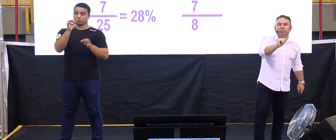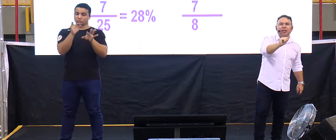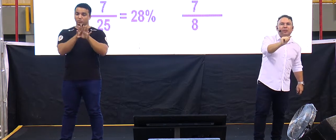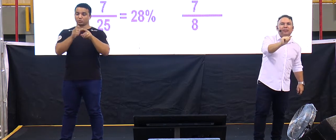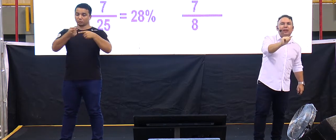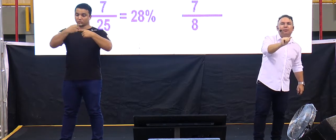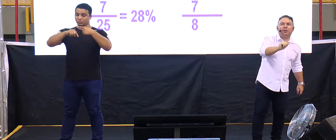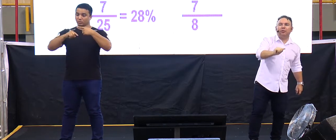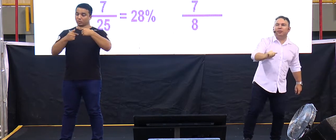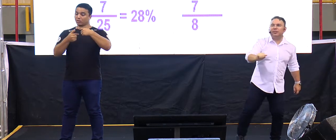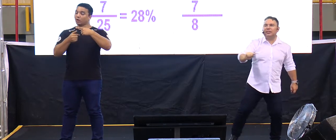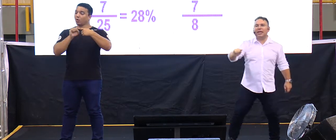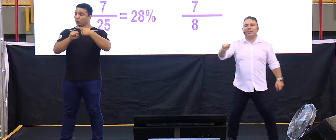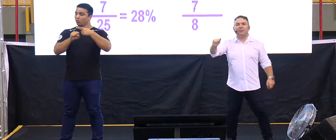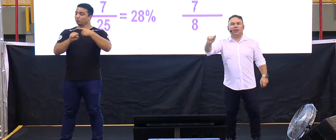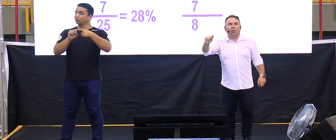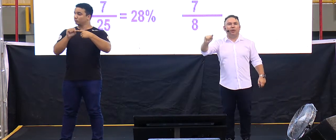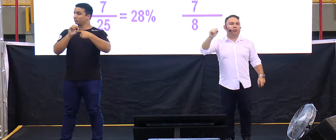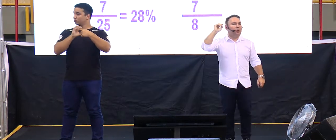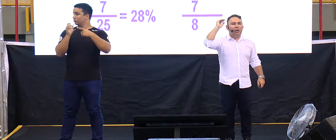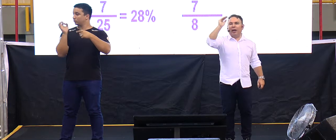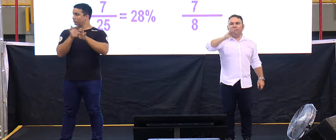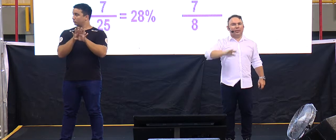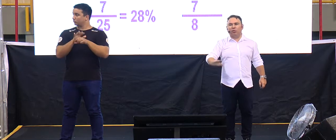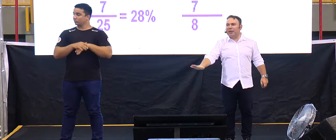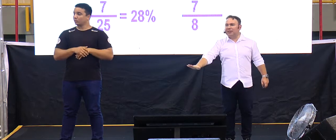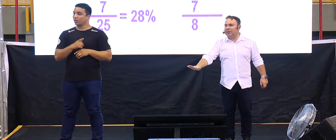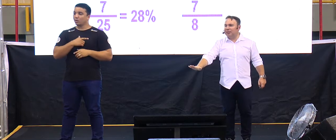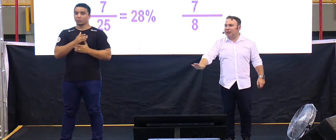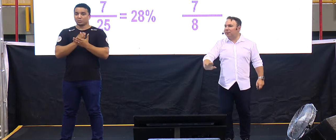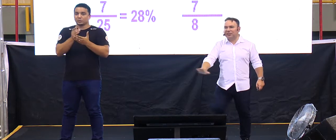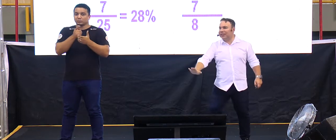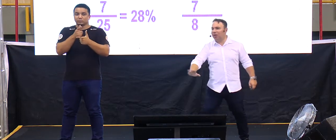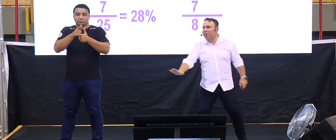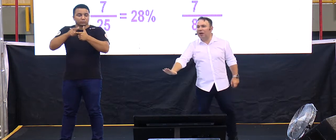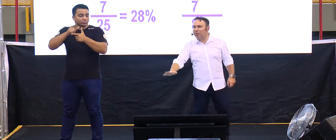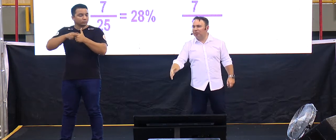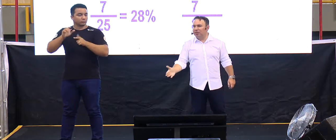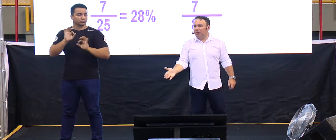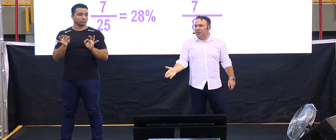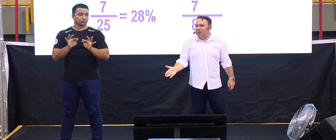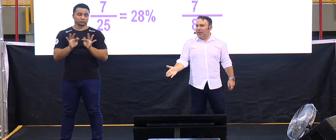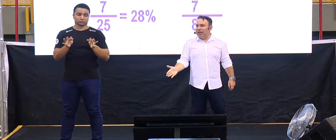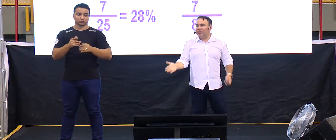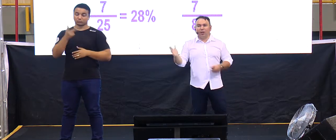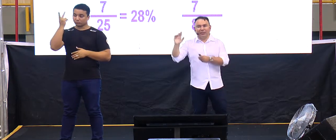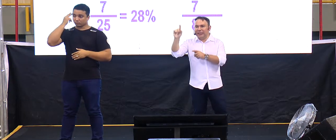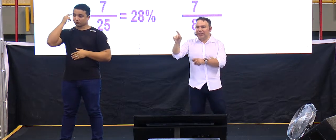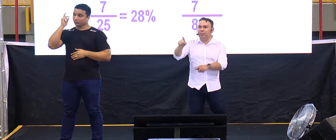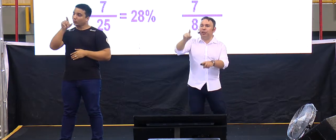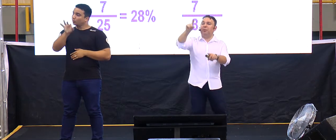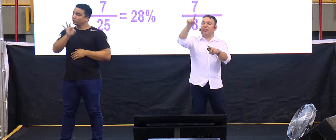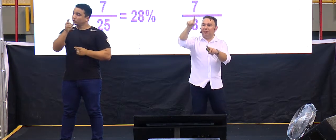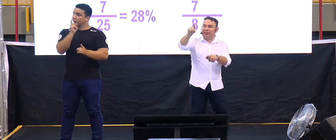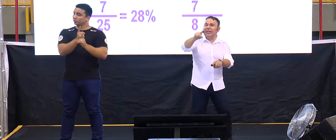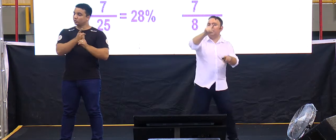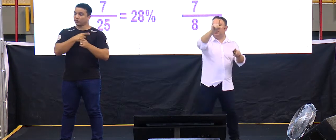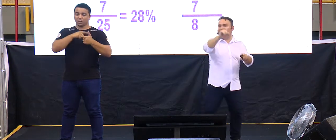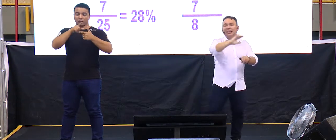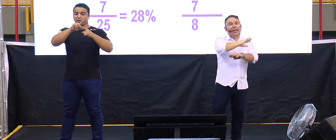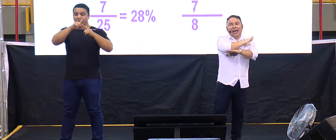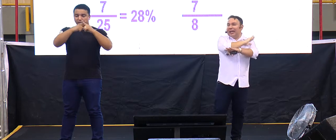E multiplica o 0,8 vezes 10, ele vira 8. Aí você começa a fazer normal. É só você sair multiplicando